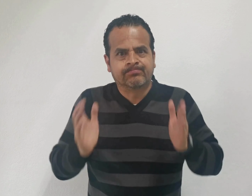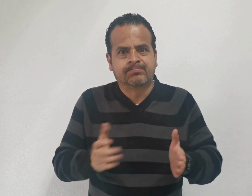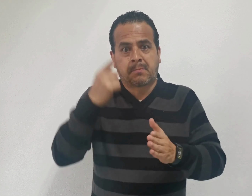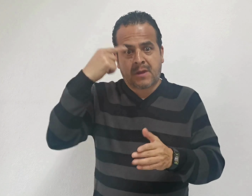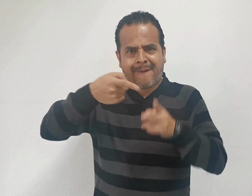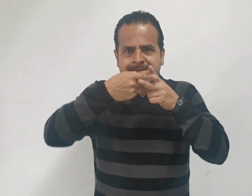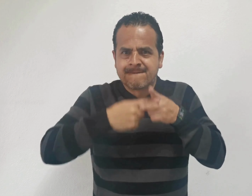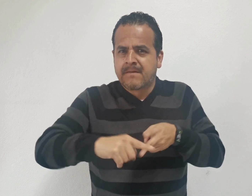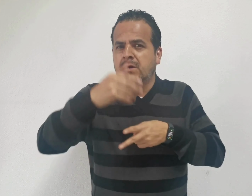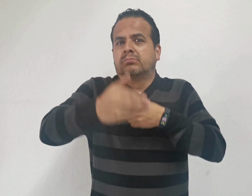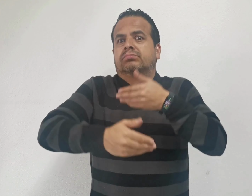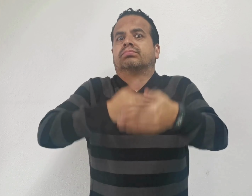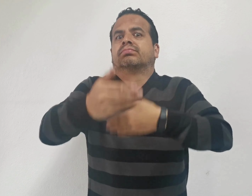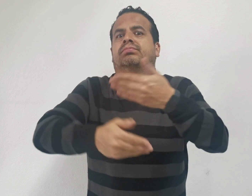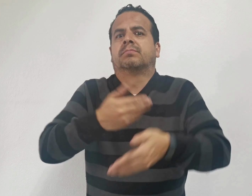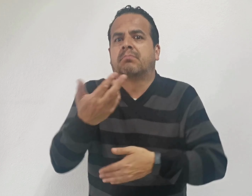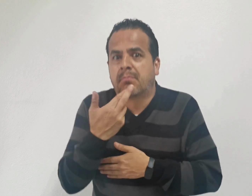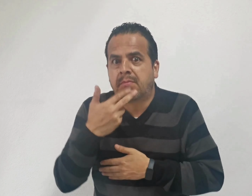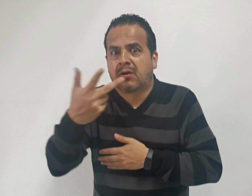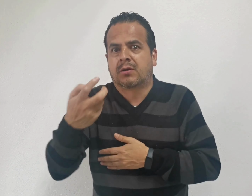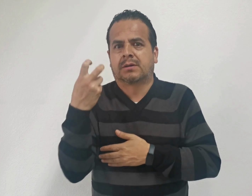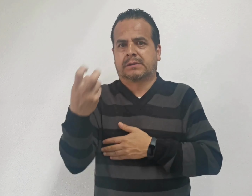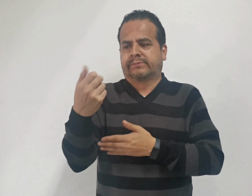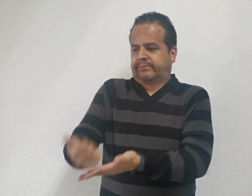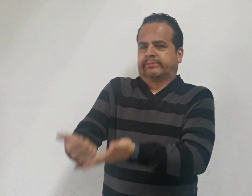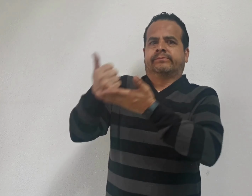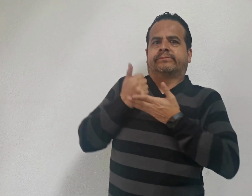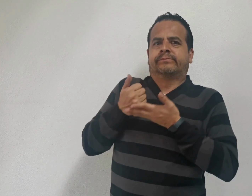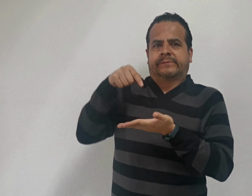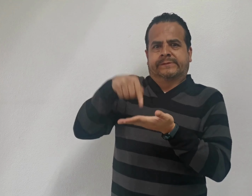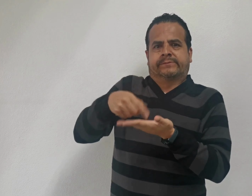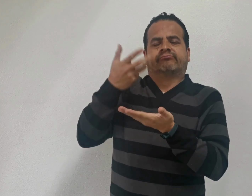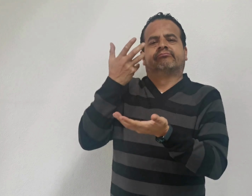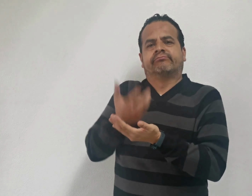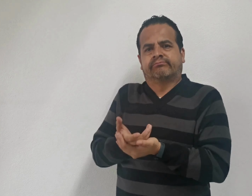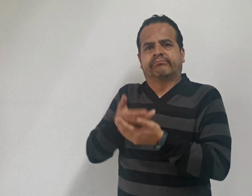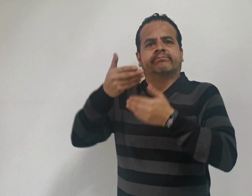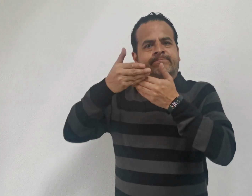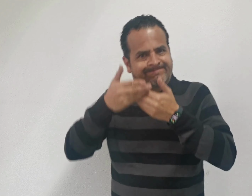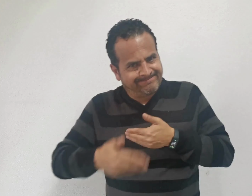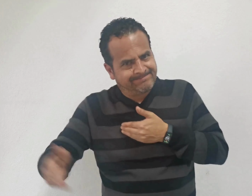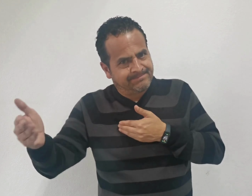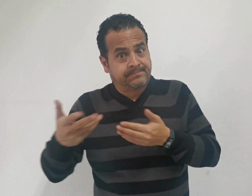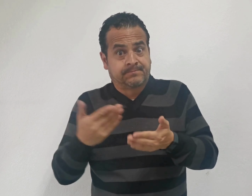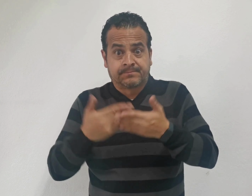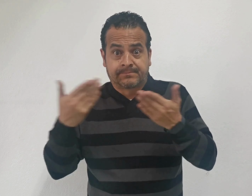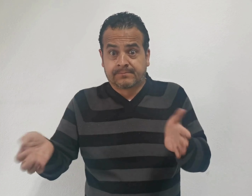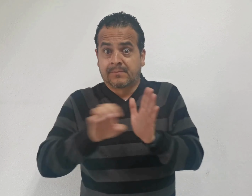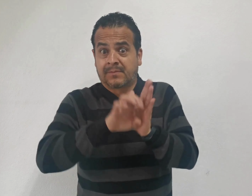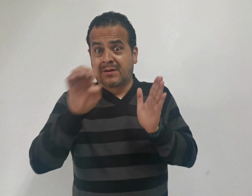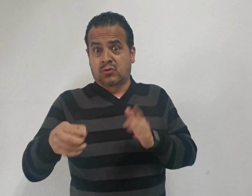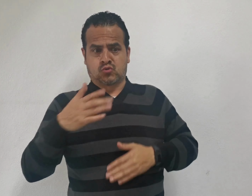todo lo que hay alrededor me motivan mucho como estos nuevos comienzos que tenemos de de arrancar y estas pausas que de pronto podemos